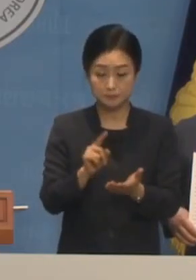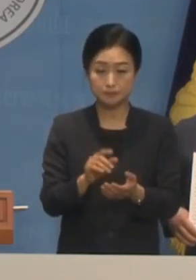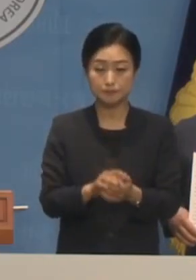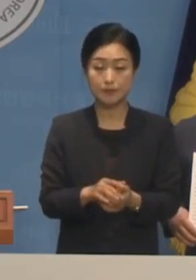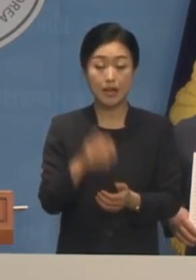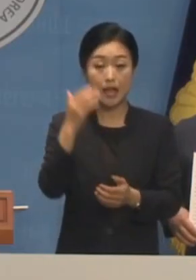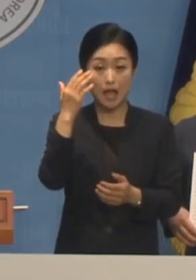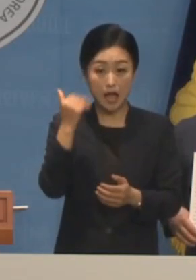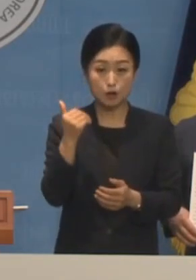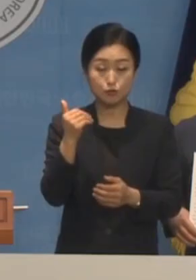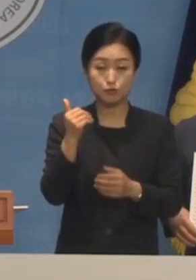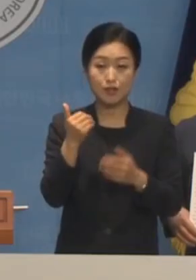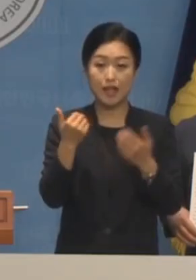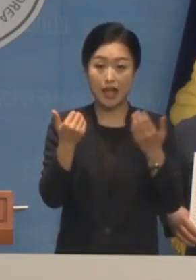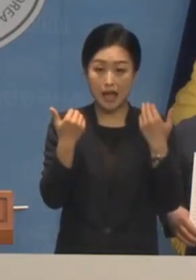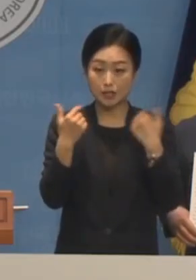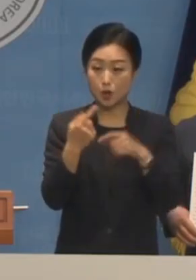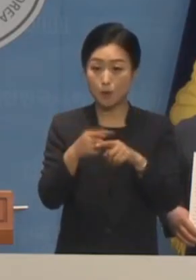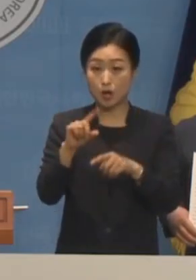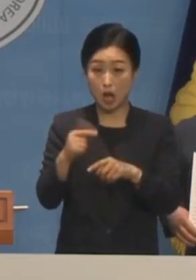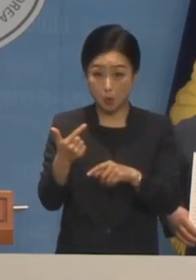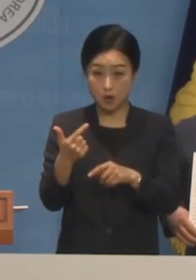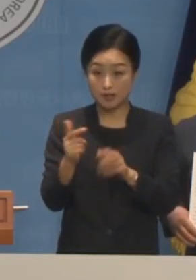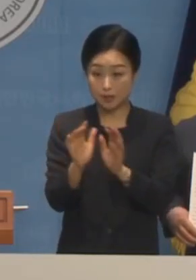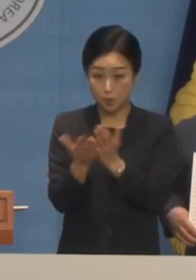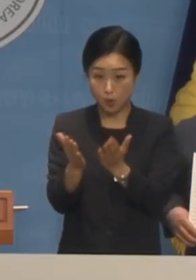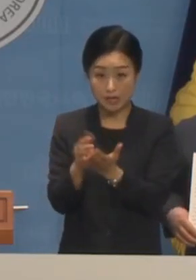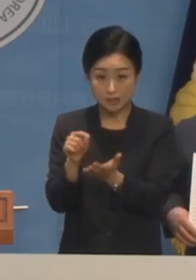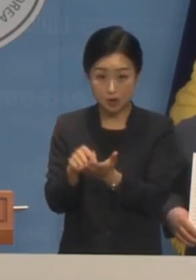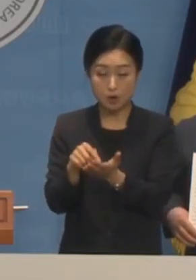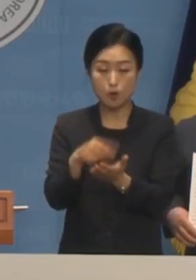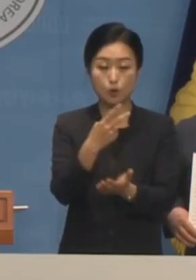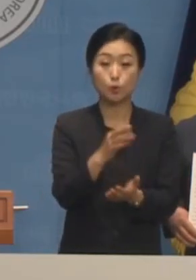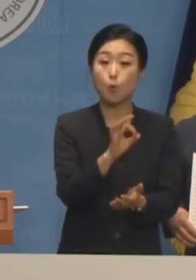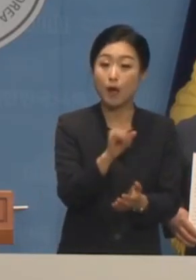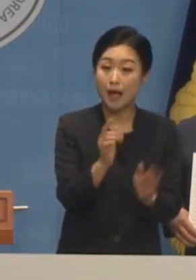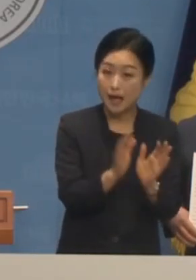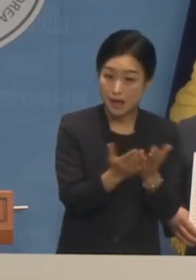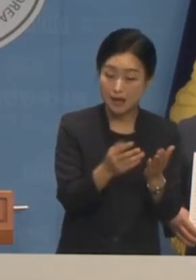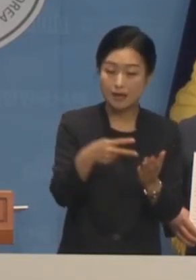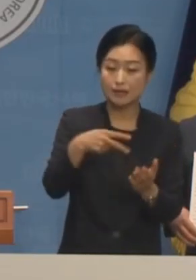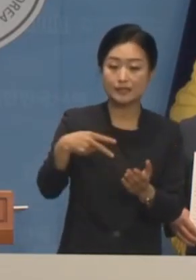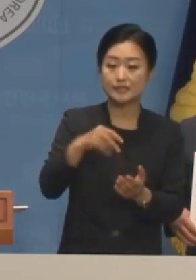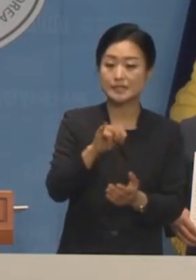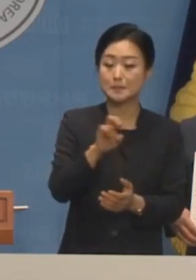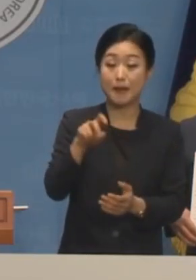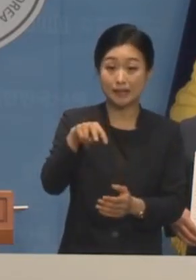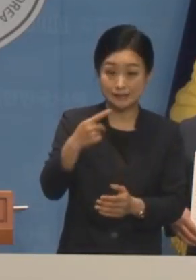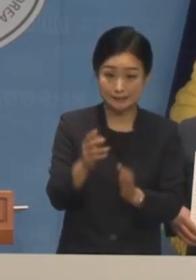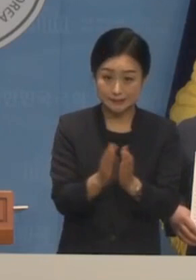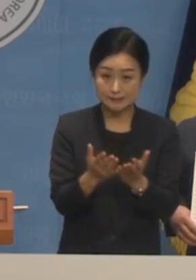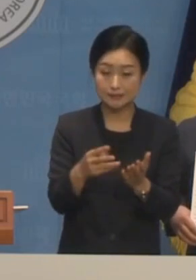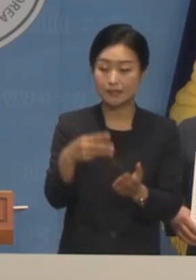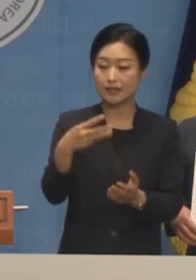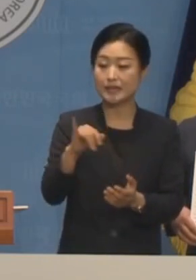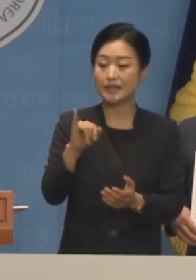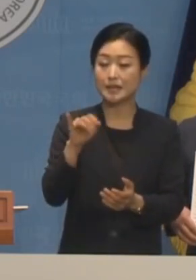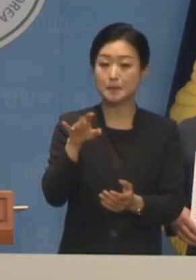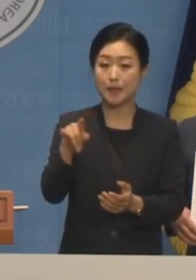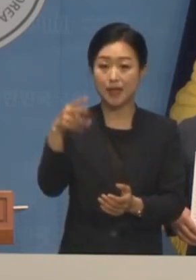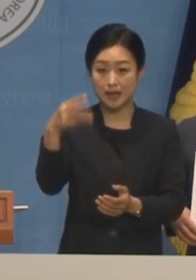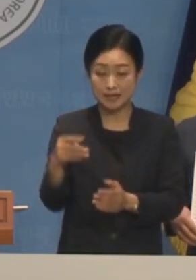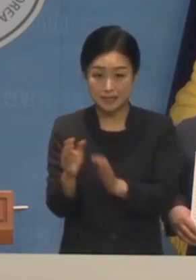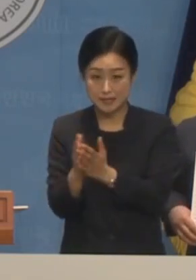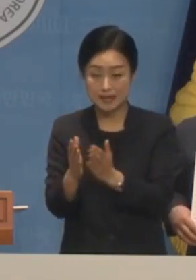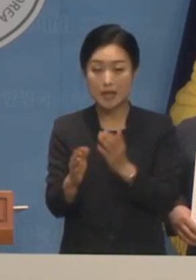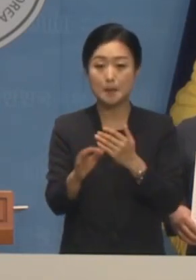한 교과만 아니라 동화출판 시마스 리베르 비상교육